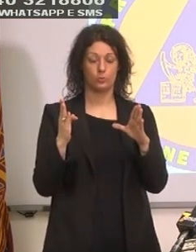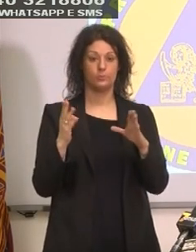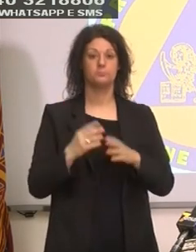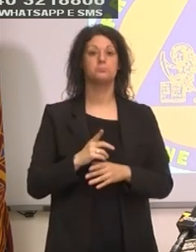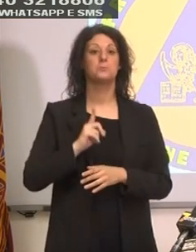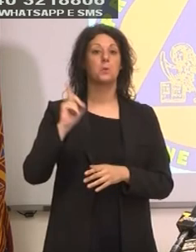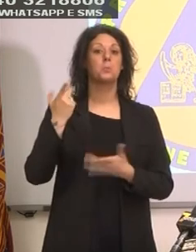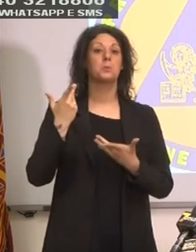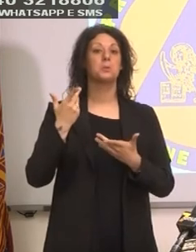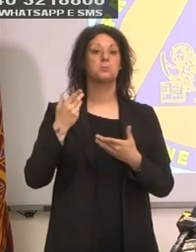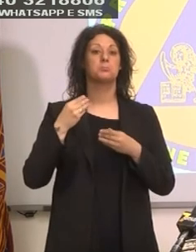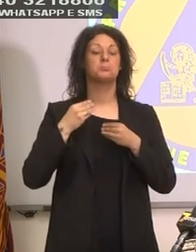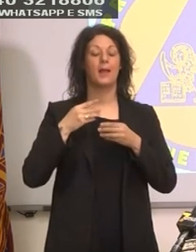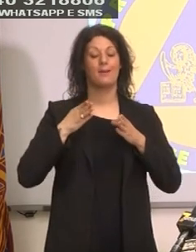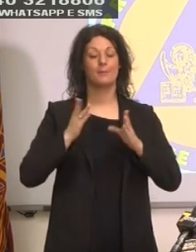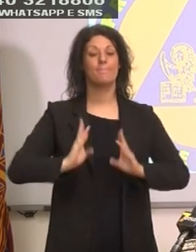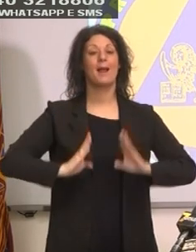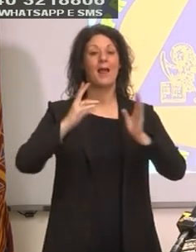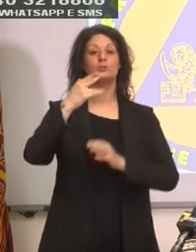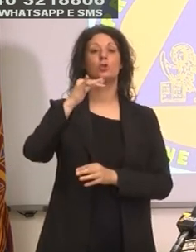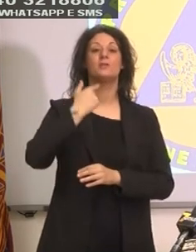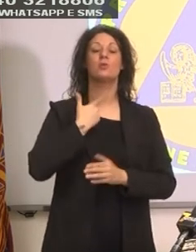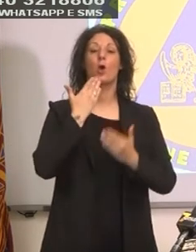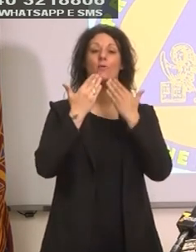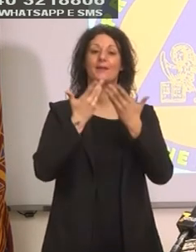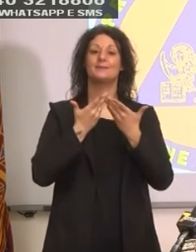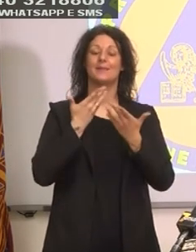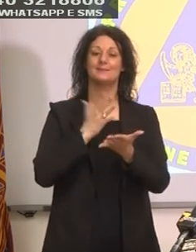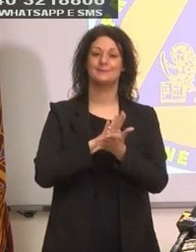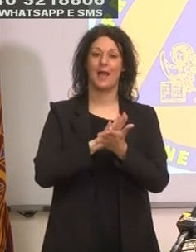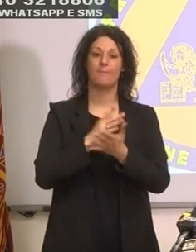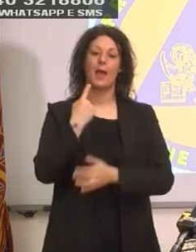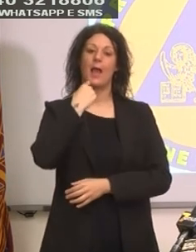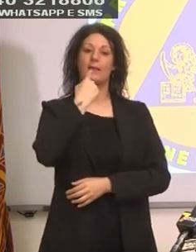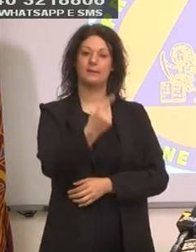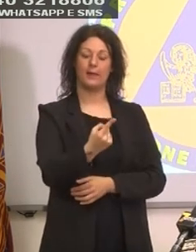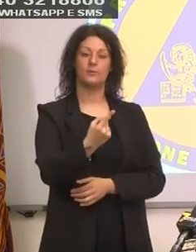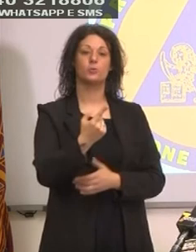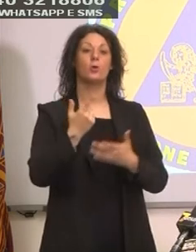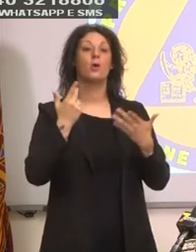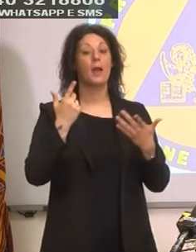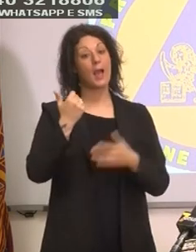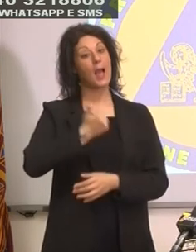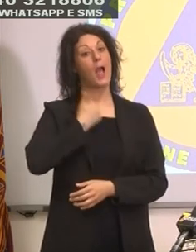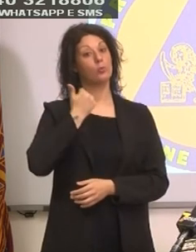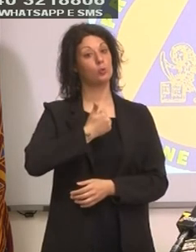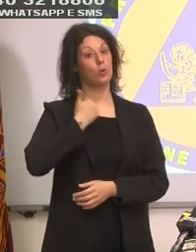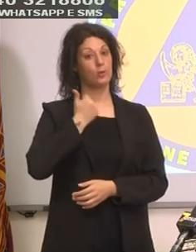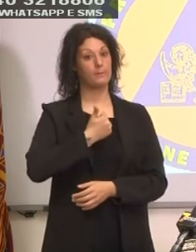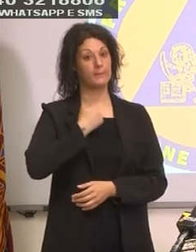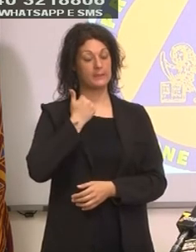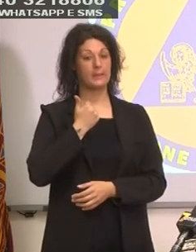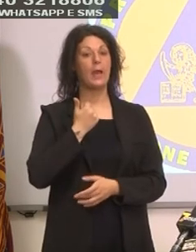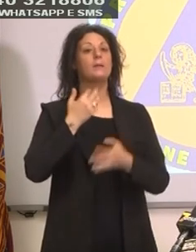spontaneamente ad una conferenza stampa a Palazzo Chigi annunciando la chiusura della partita dell'autonomia che si sarebbe concretizzata con il